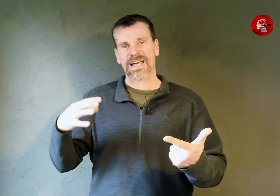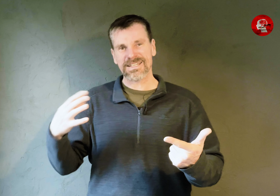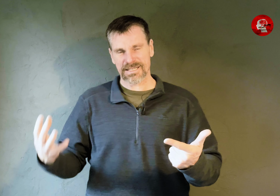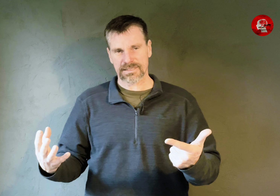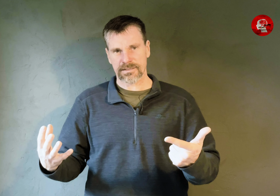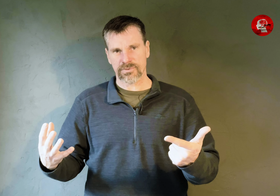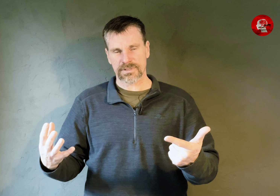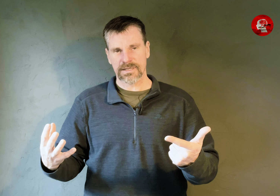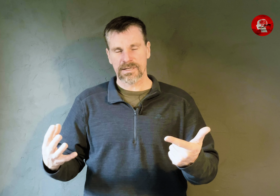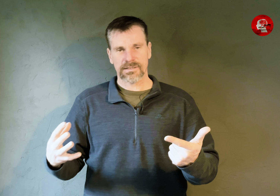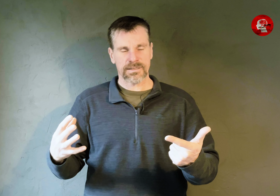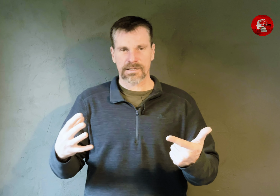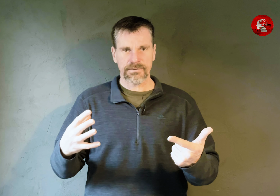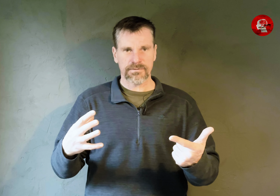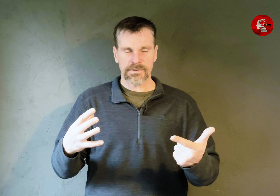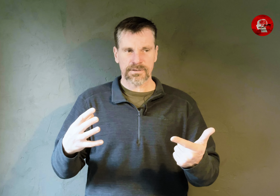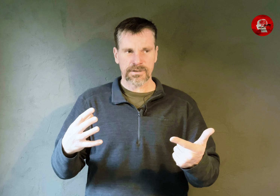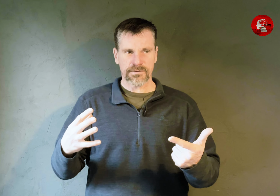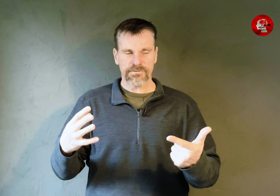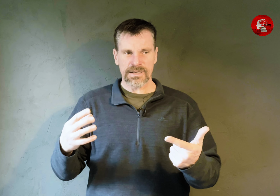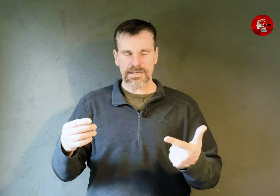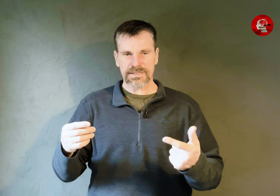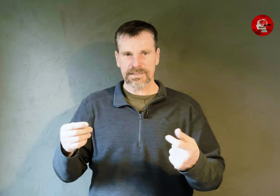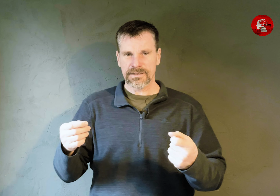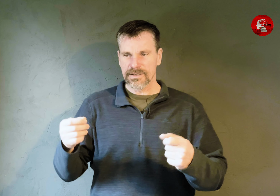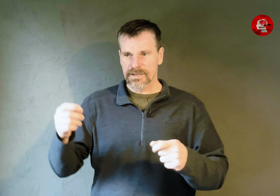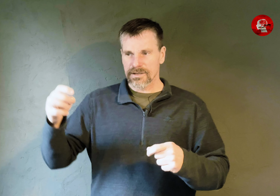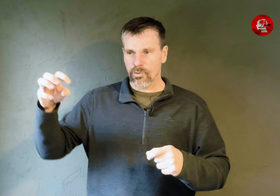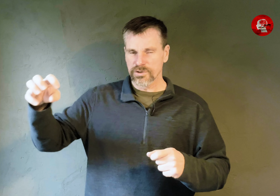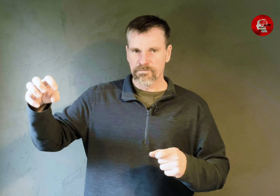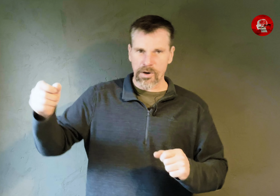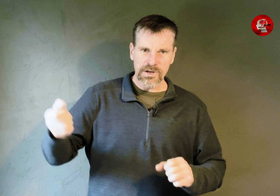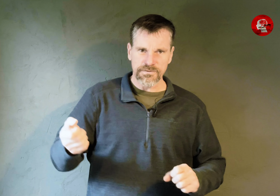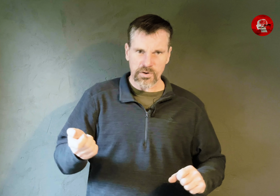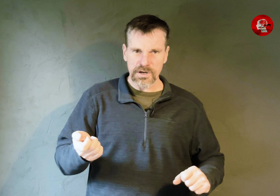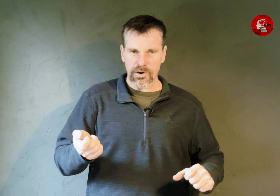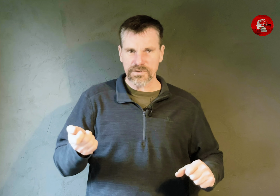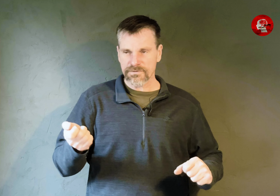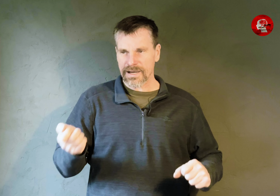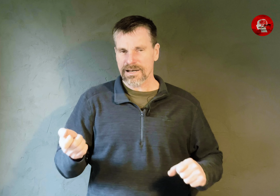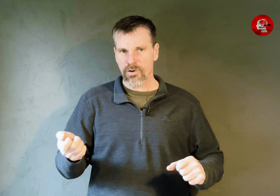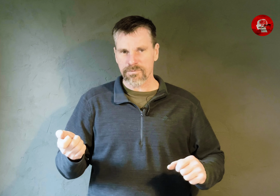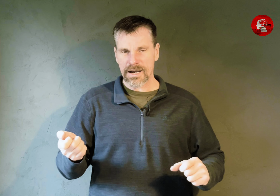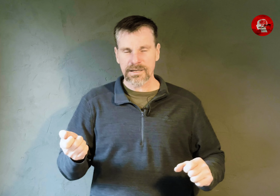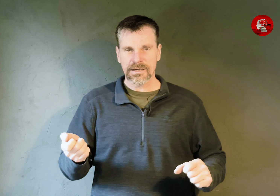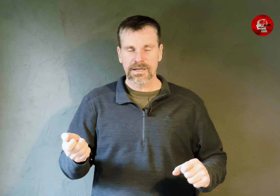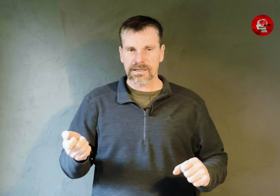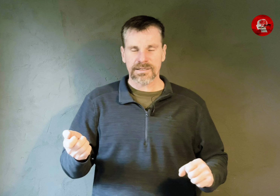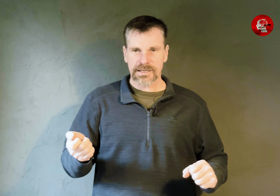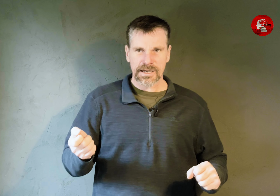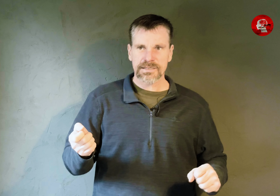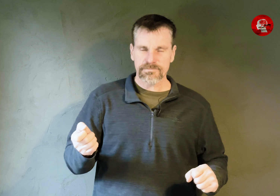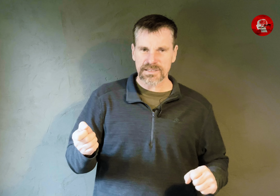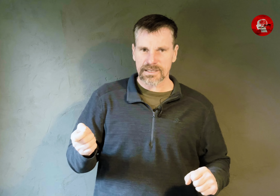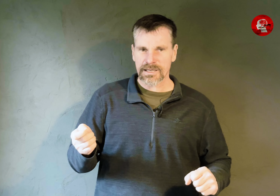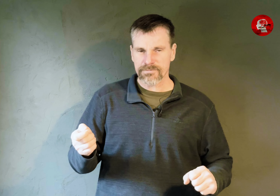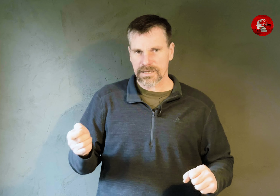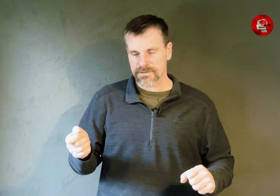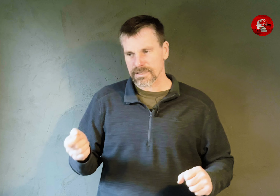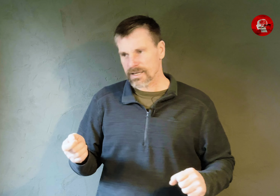anders sein muss ich kann und wenn ich jetzt eine rote bommel vorne auf die pfeile drauf mache dann kann ich zum patentamt gehen und sagen